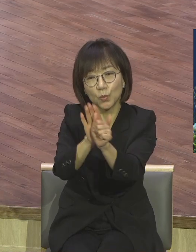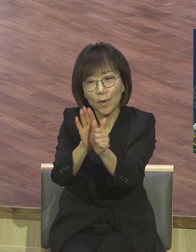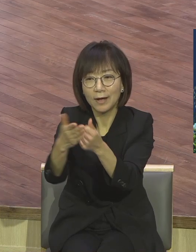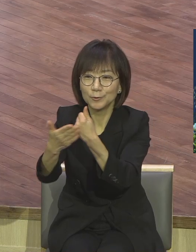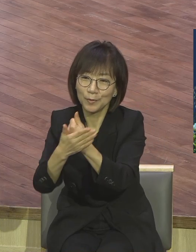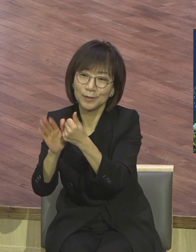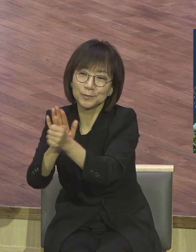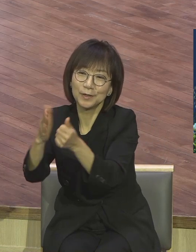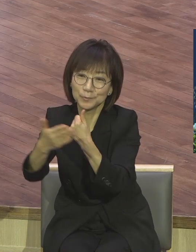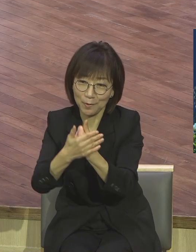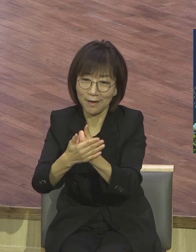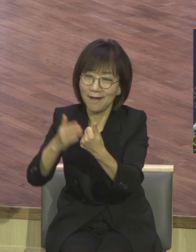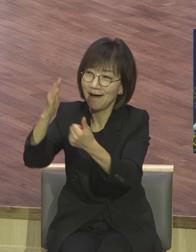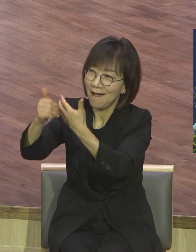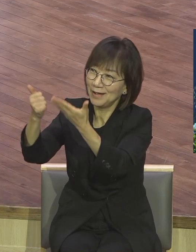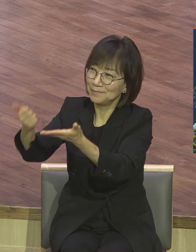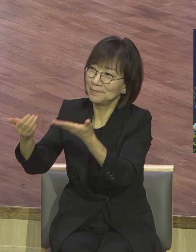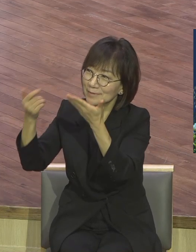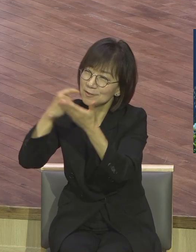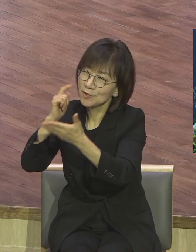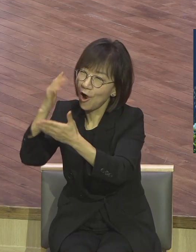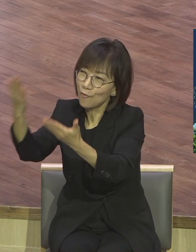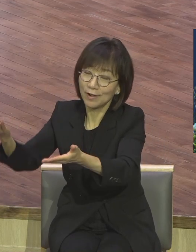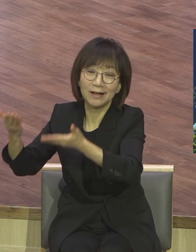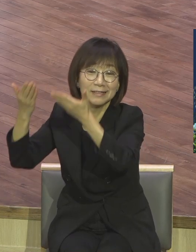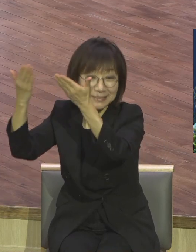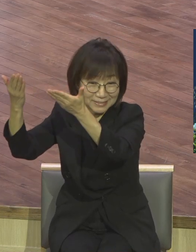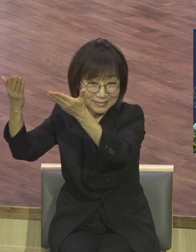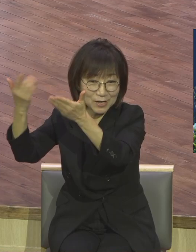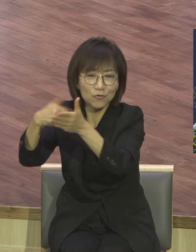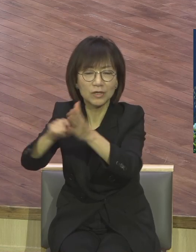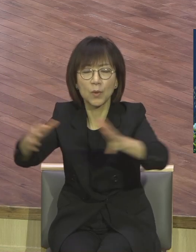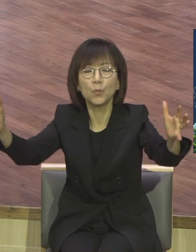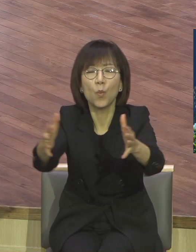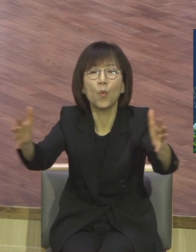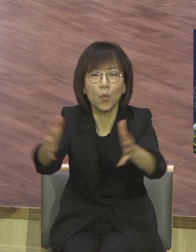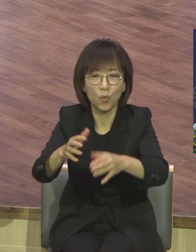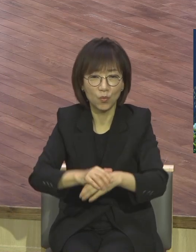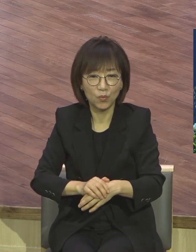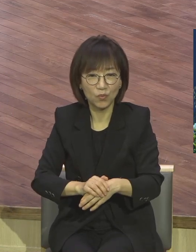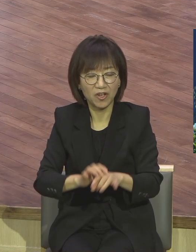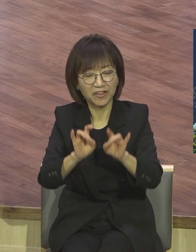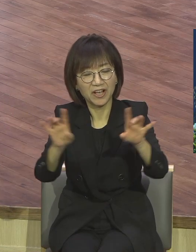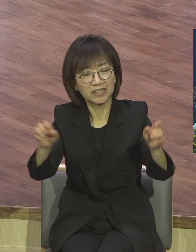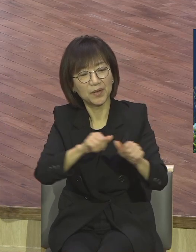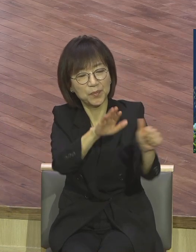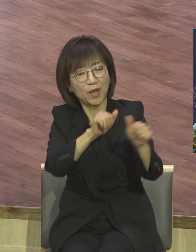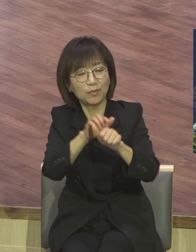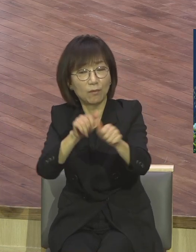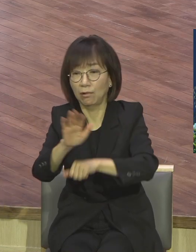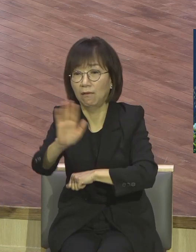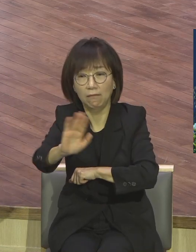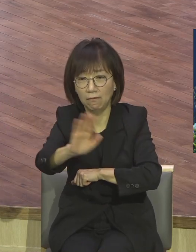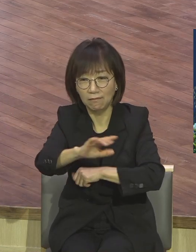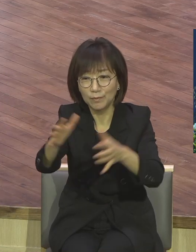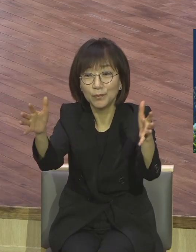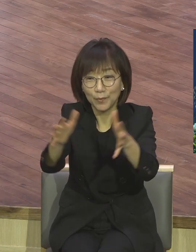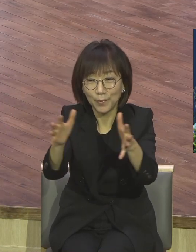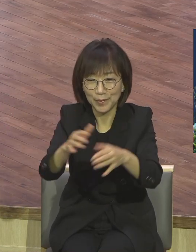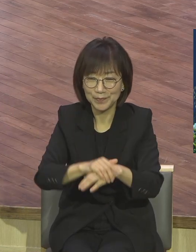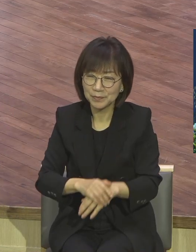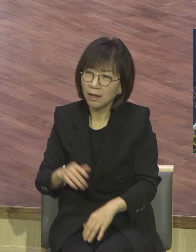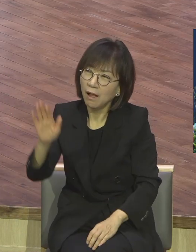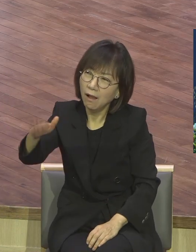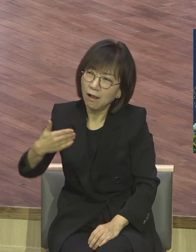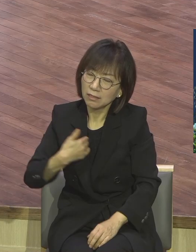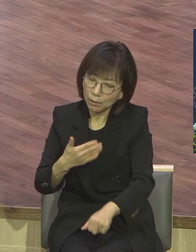누가 완전한 자가 있습니까? 다 조금씩 다 모질해지. 부족하지. 그거 채워가면서 내가 못하는 부분들을 다른